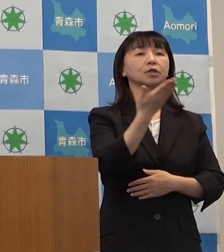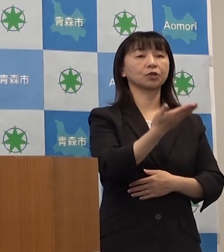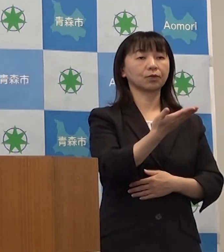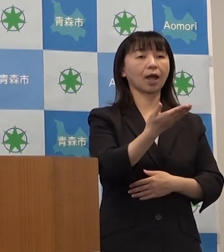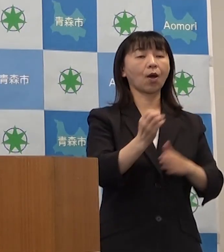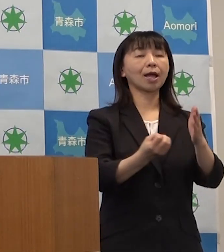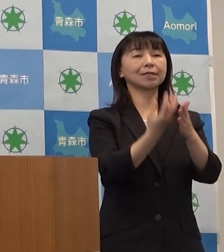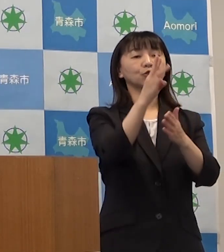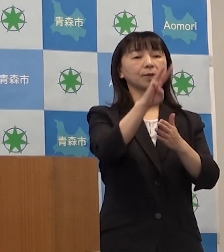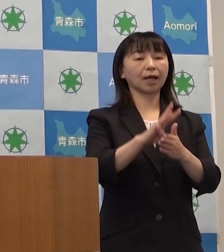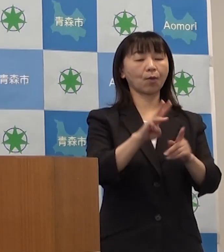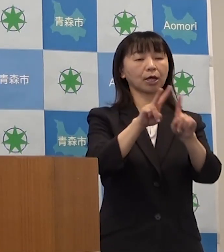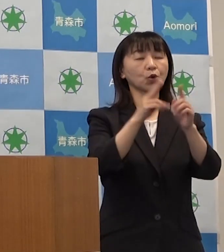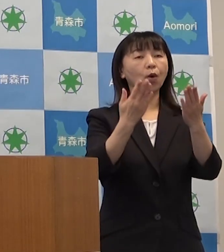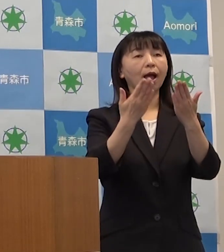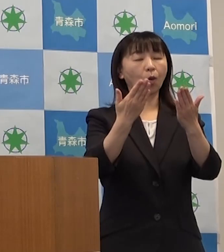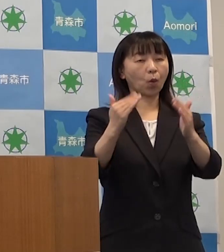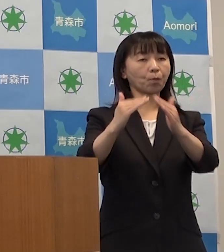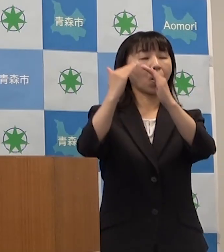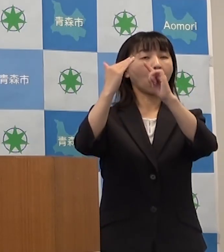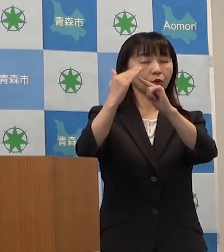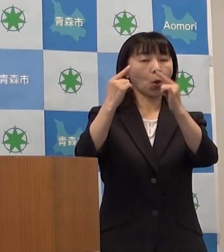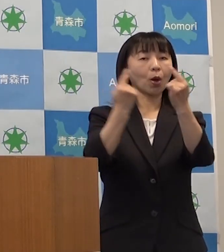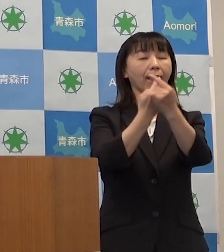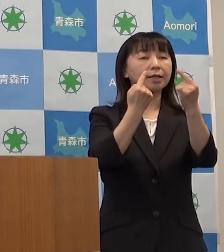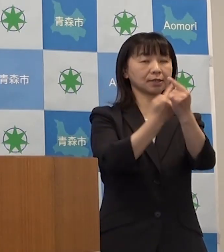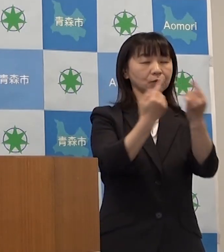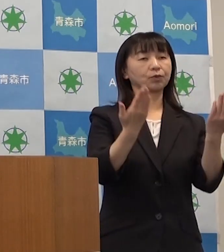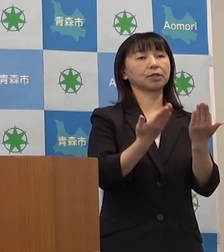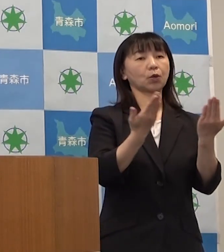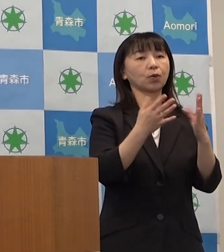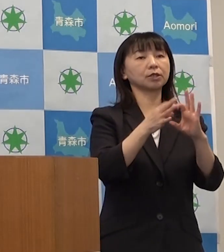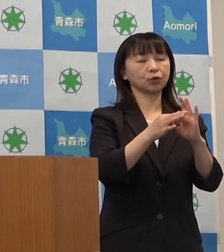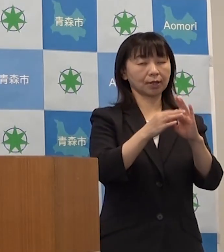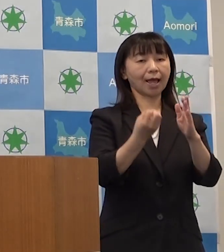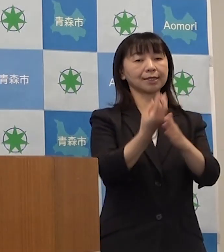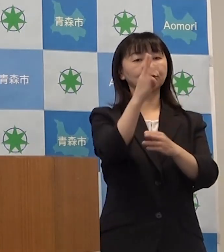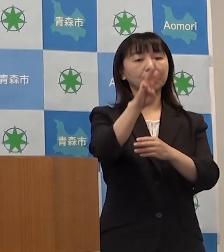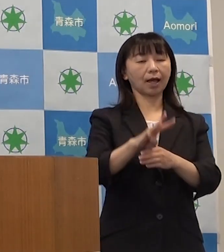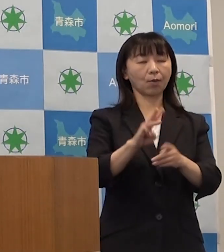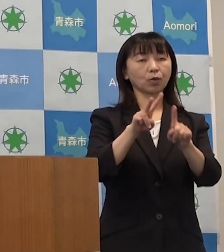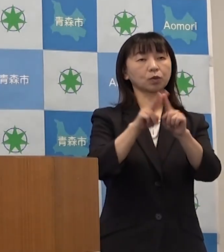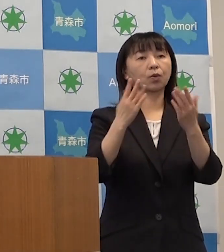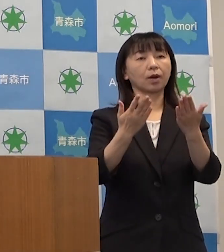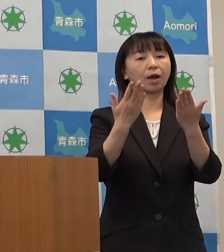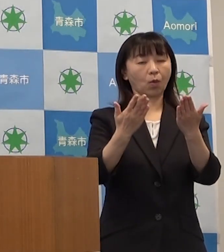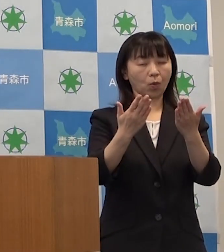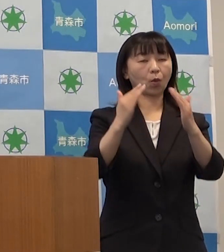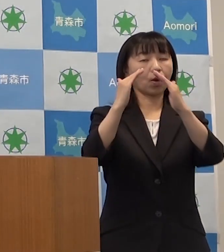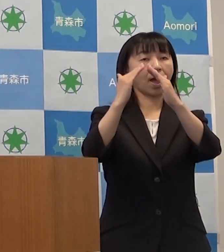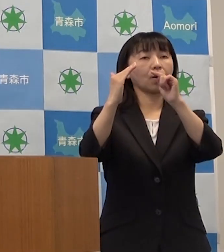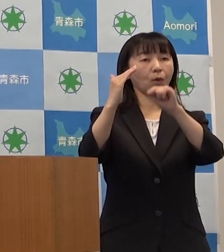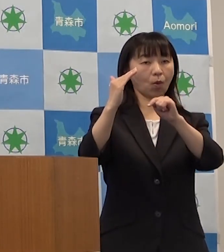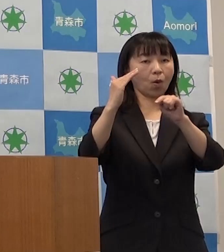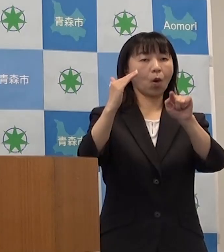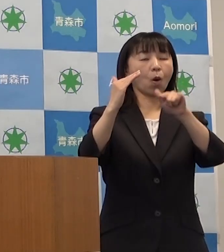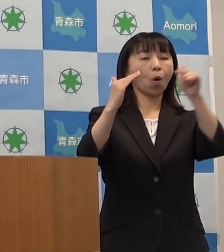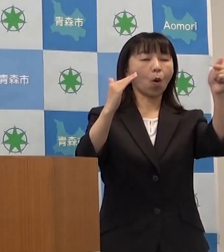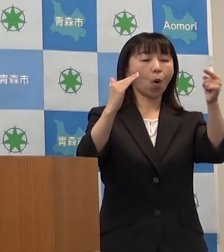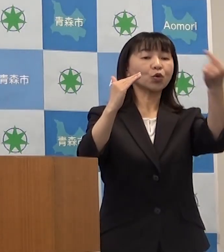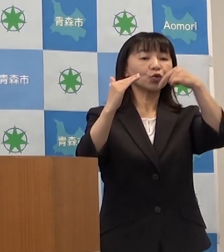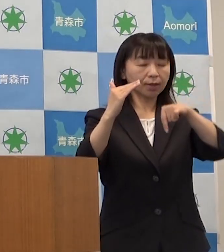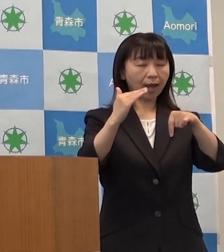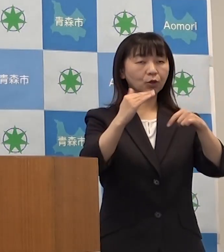泉川小学校校舎等改築事業につきましては、泉川小学校の校舎屋内運動